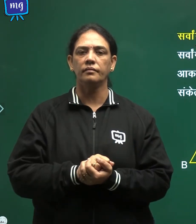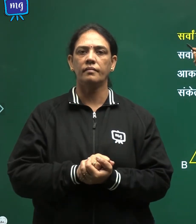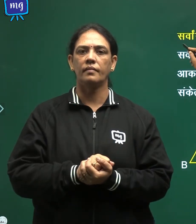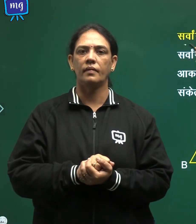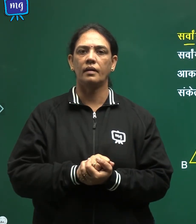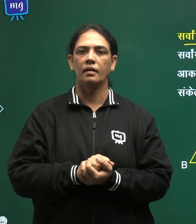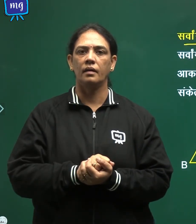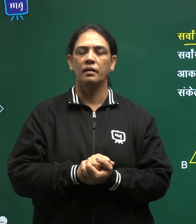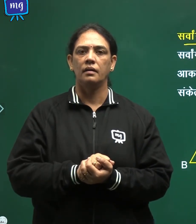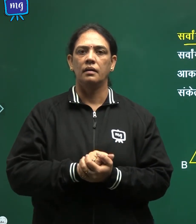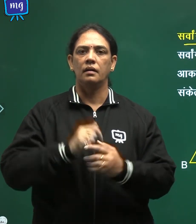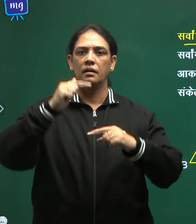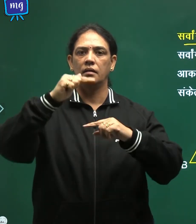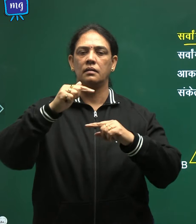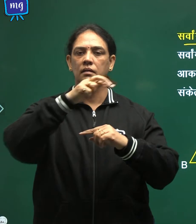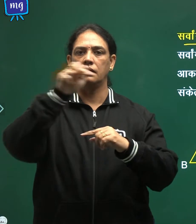सर्वांग समता।